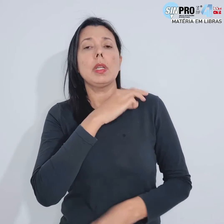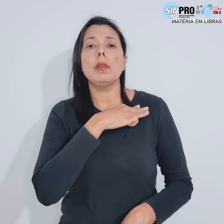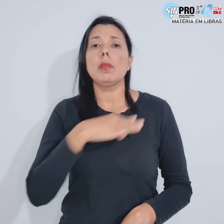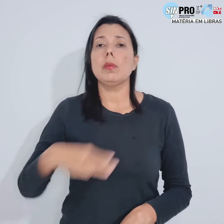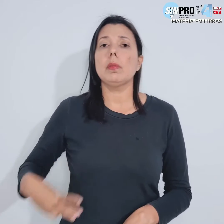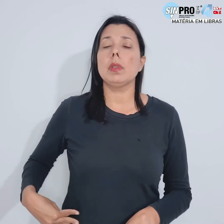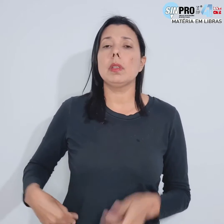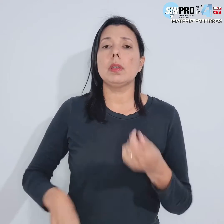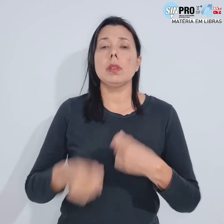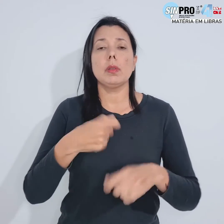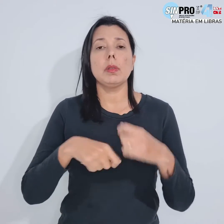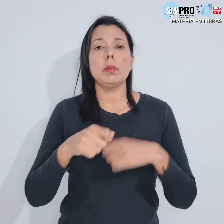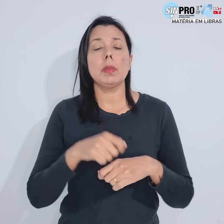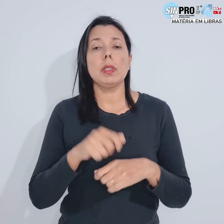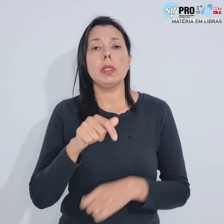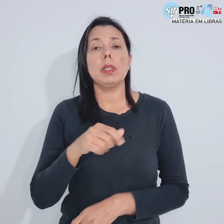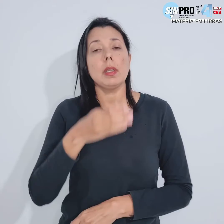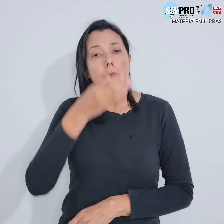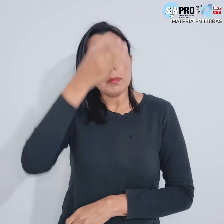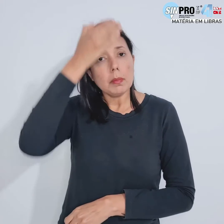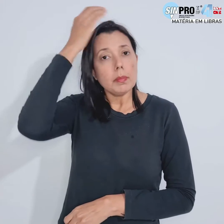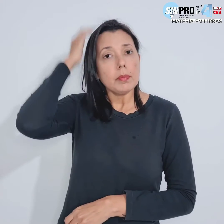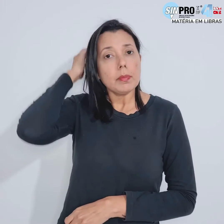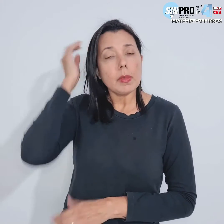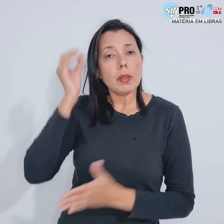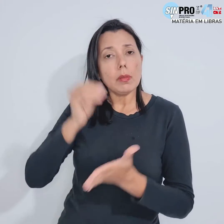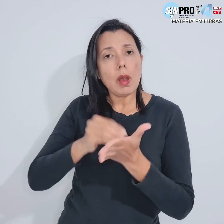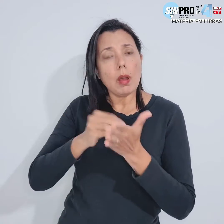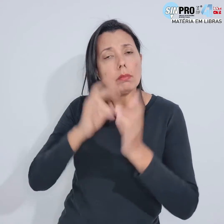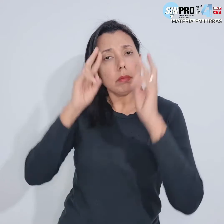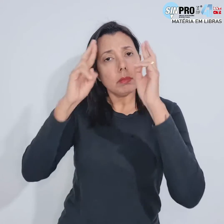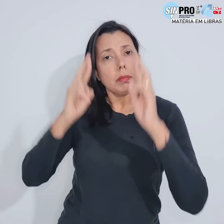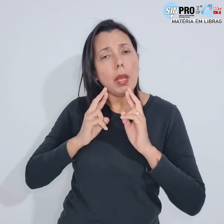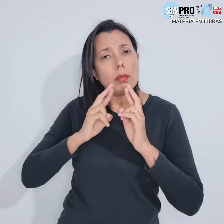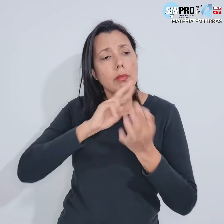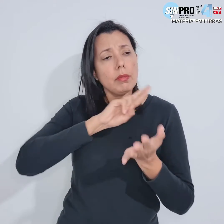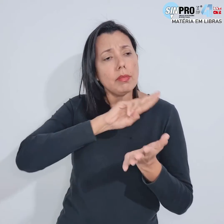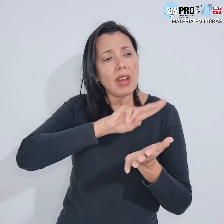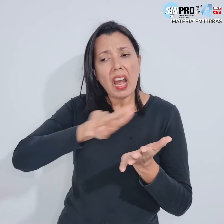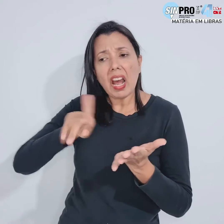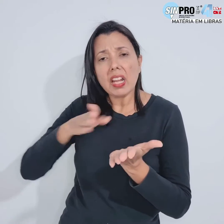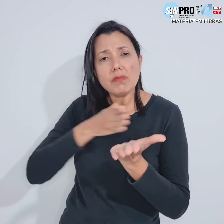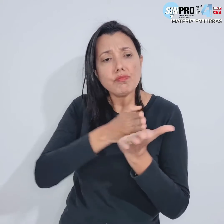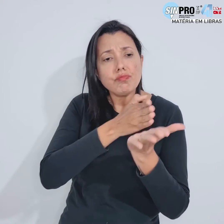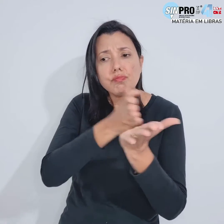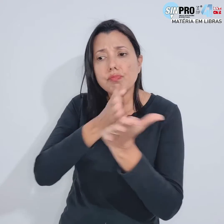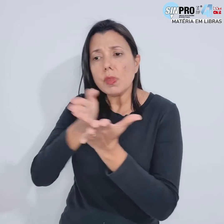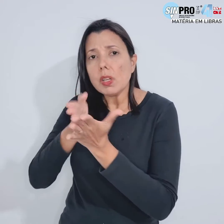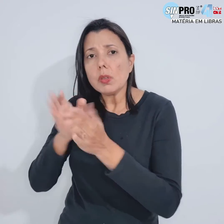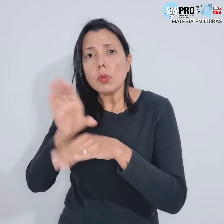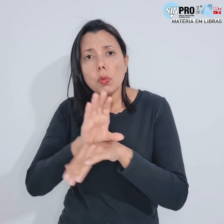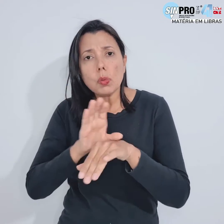da Economia, Paulo Guedes, desrespeitam várias diretrizes constitucionais com